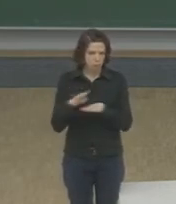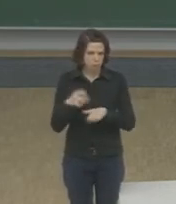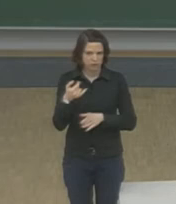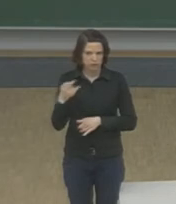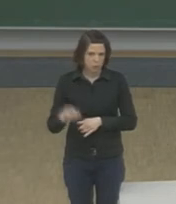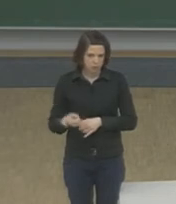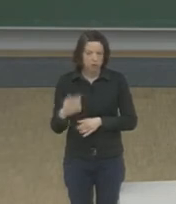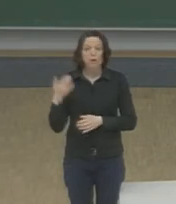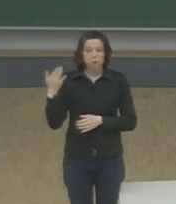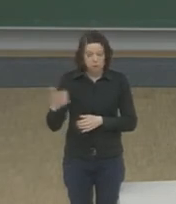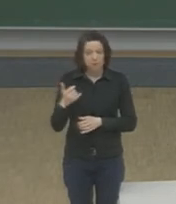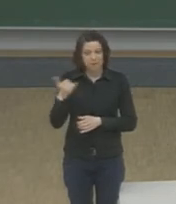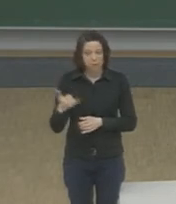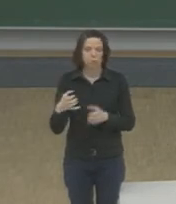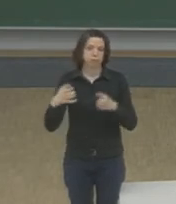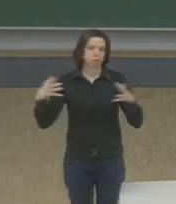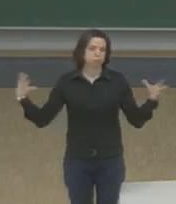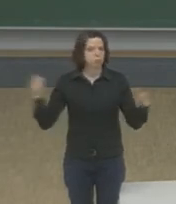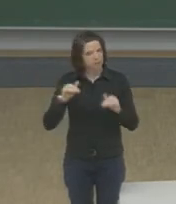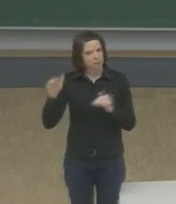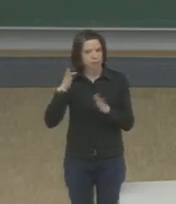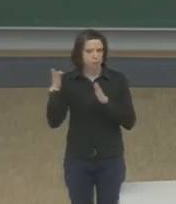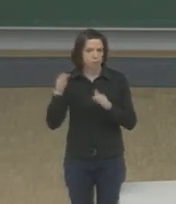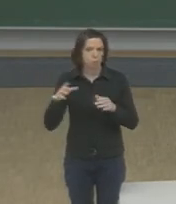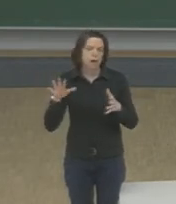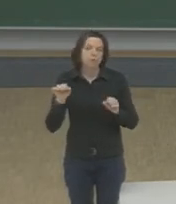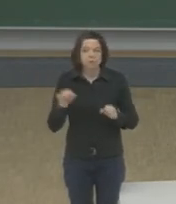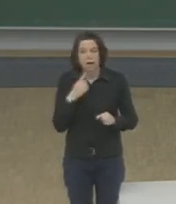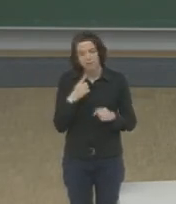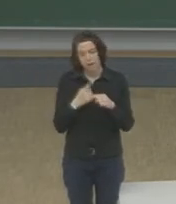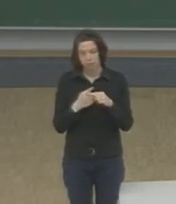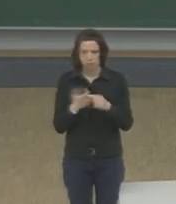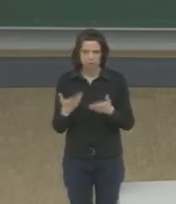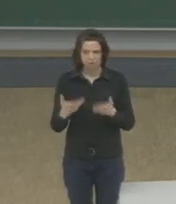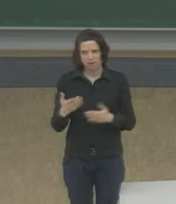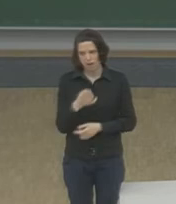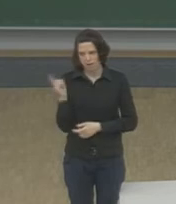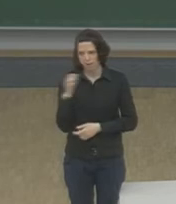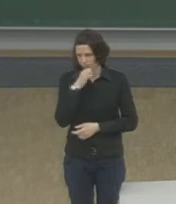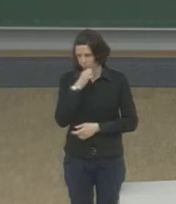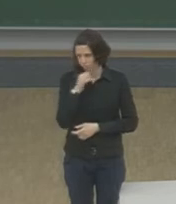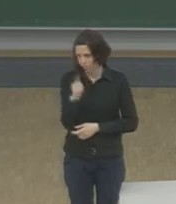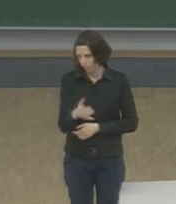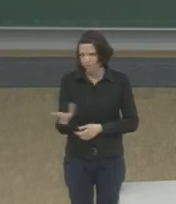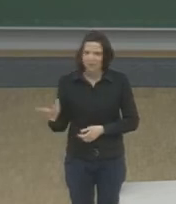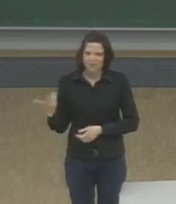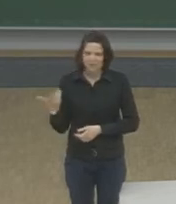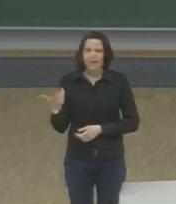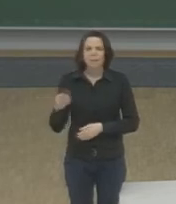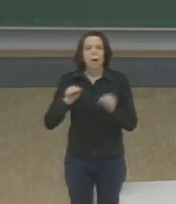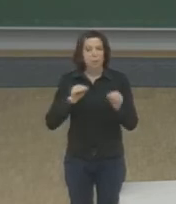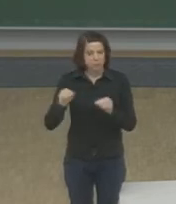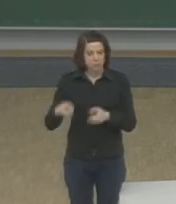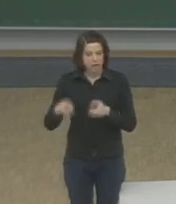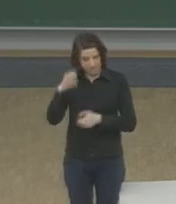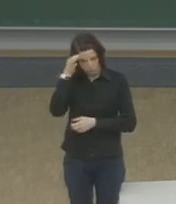erweitert. Das kann man ja durchaus auch positiv sehen. Zweitens, Pädagogik und Erziehungswissenschaft. Die haben